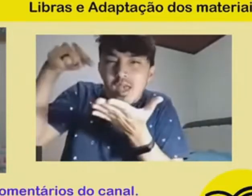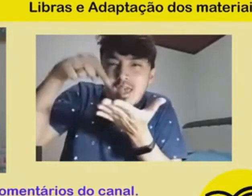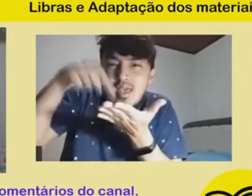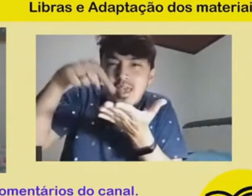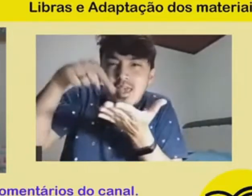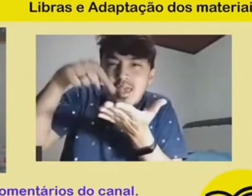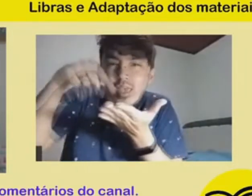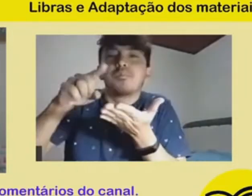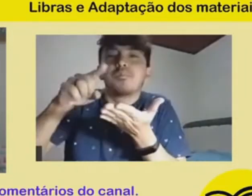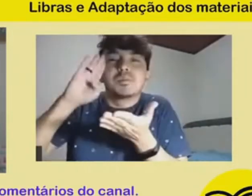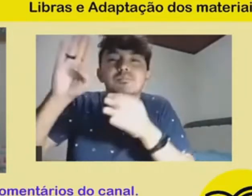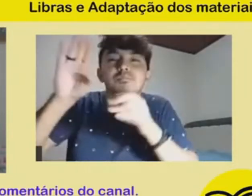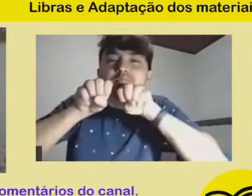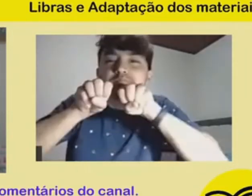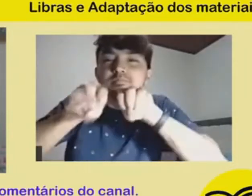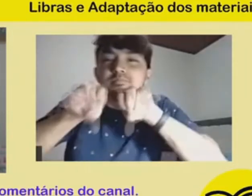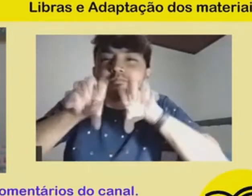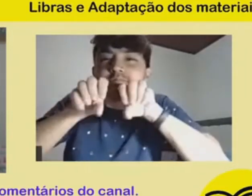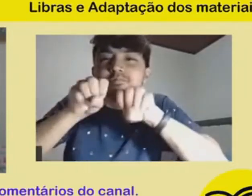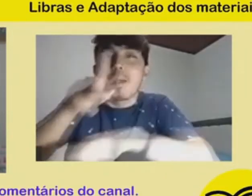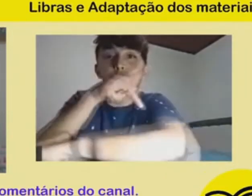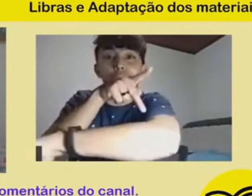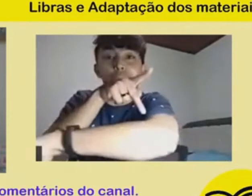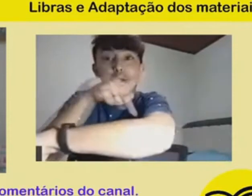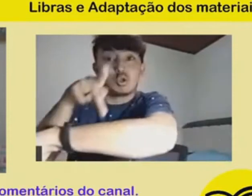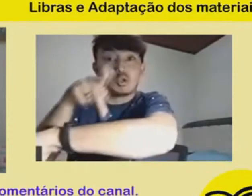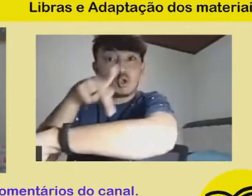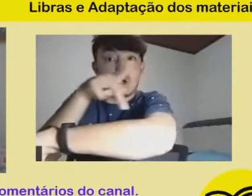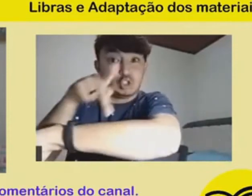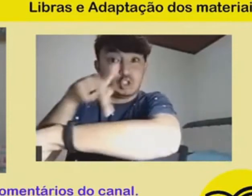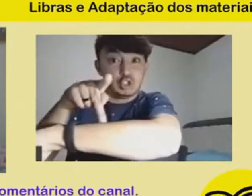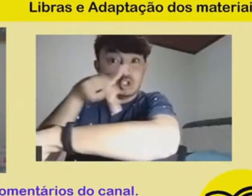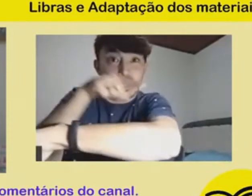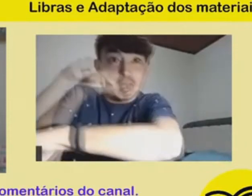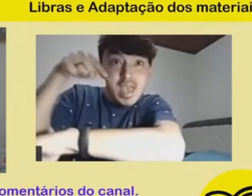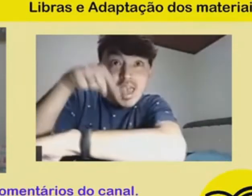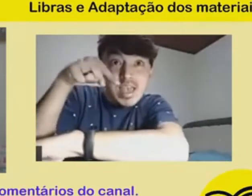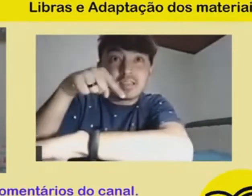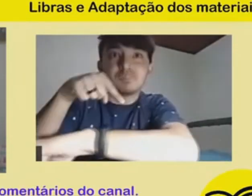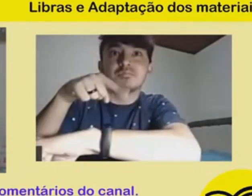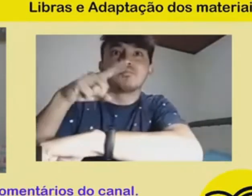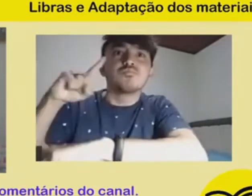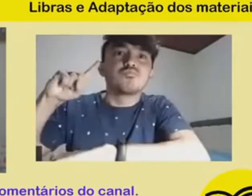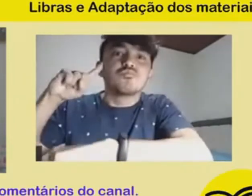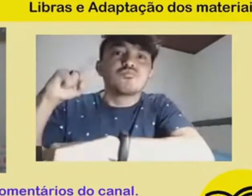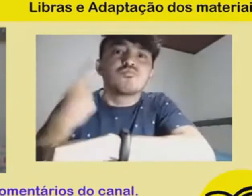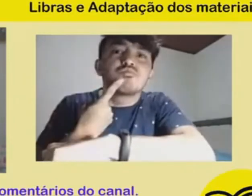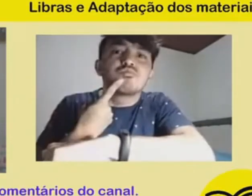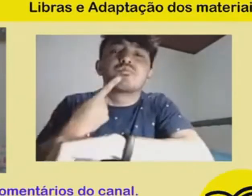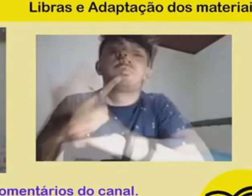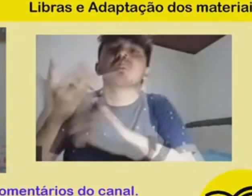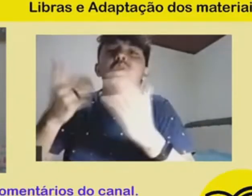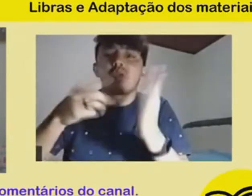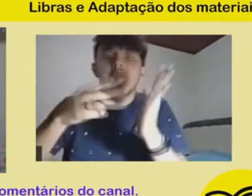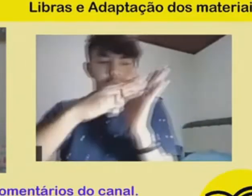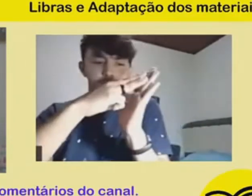nós vemos no grupo de estudos que, principalmente nos grupos de